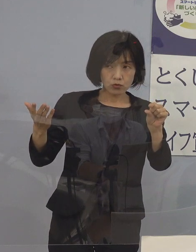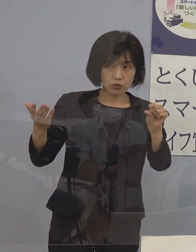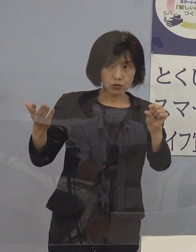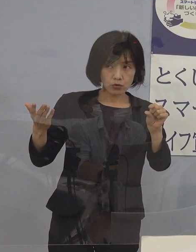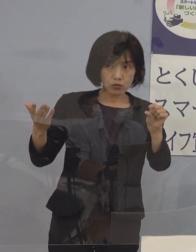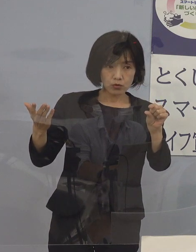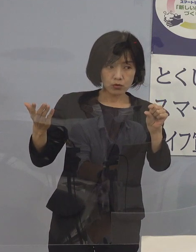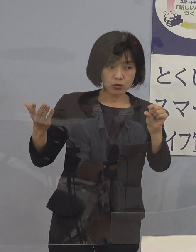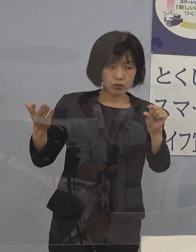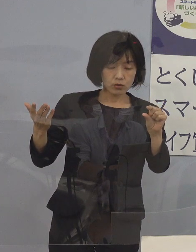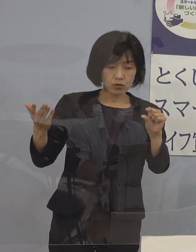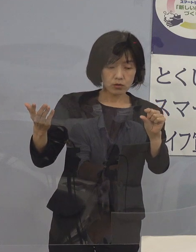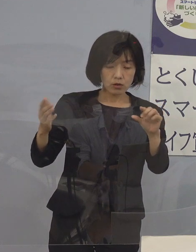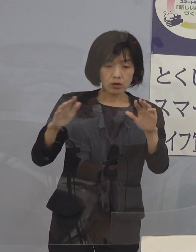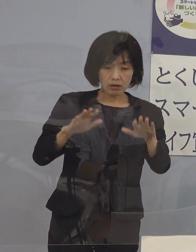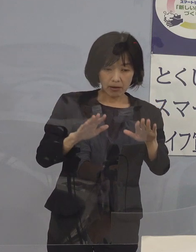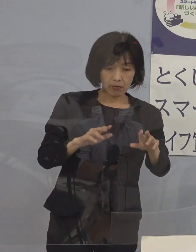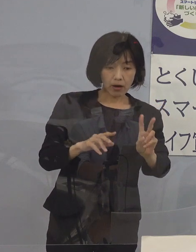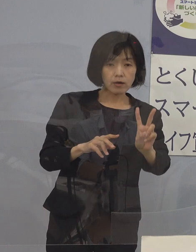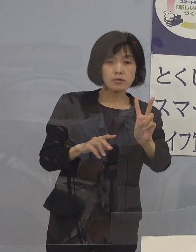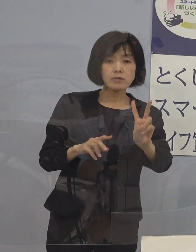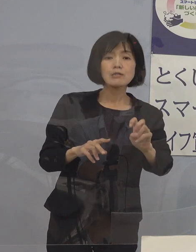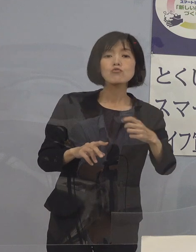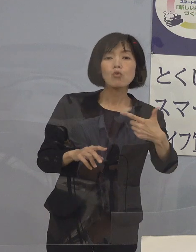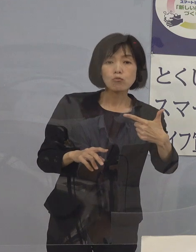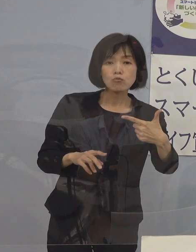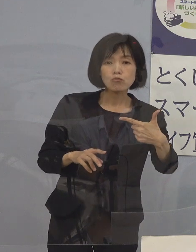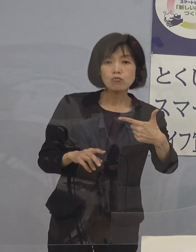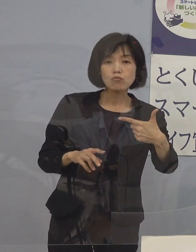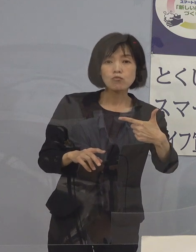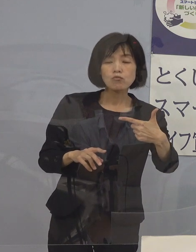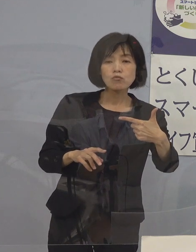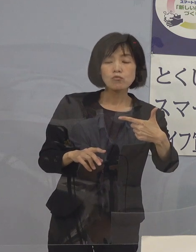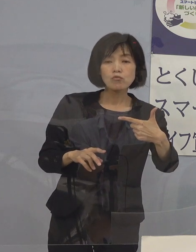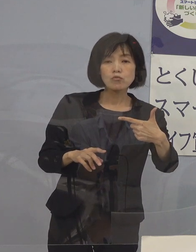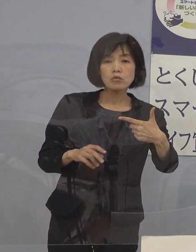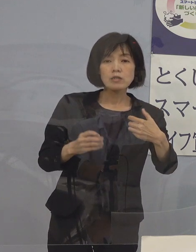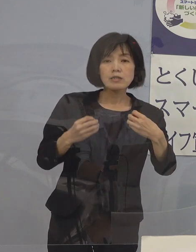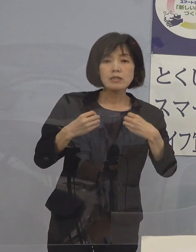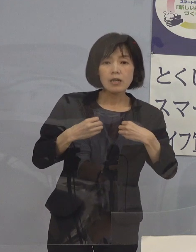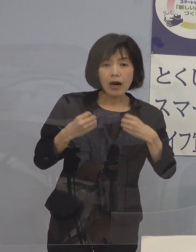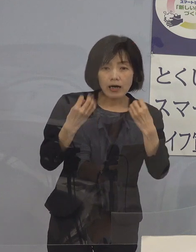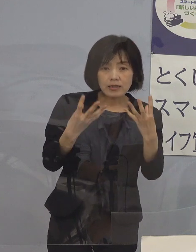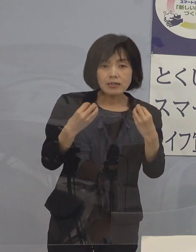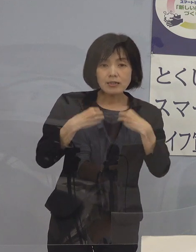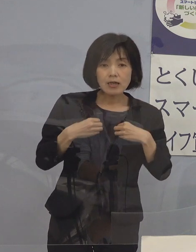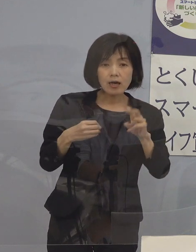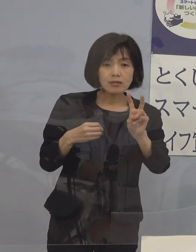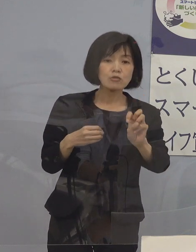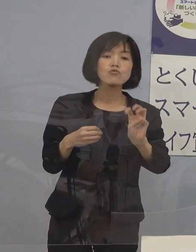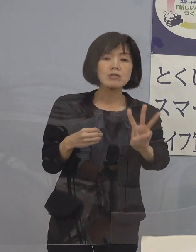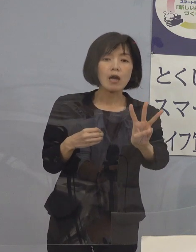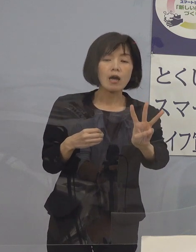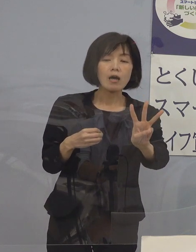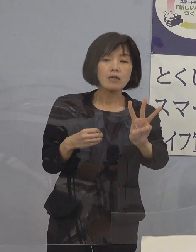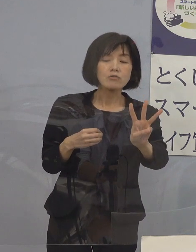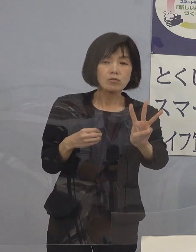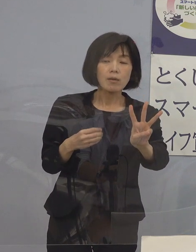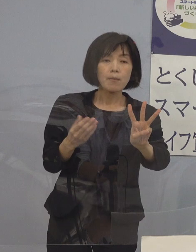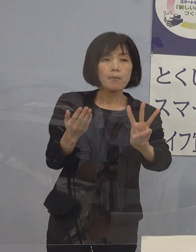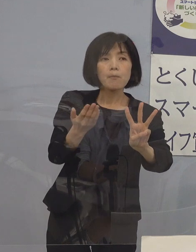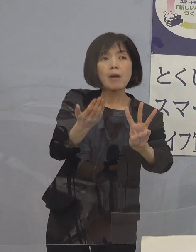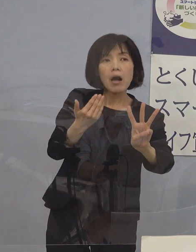ですね、 うん、今が26、 新規が今23ですよ ね。23ですね、 は